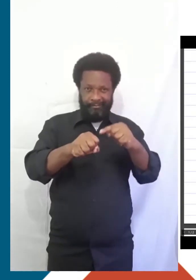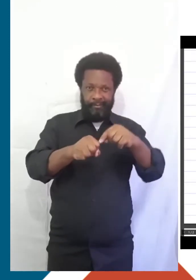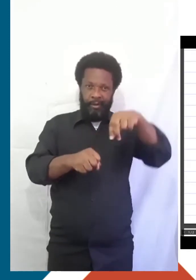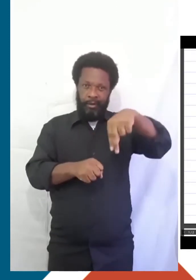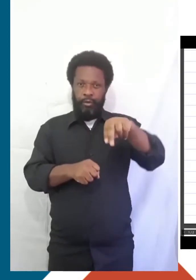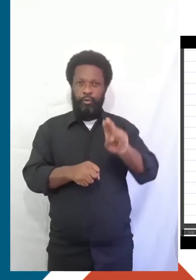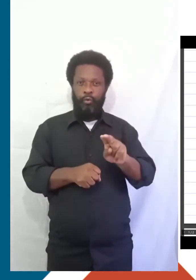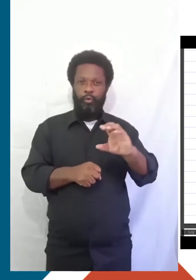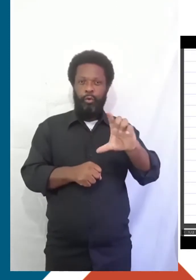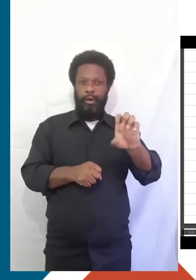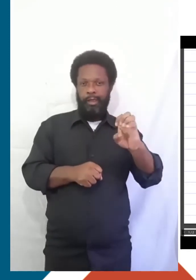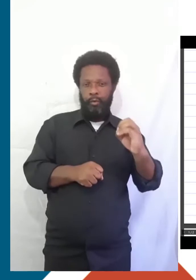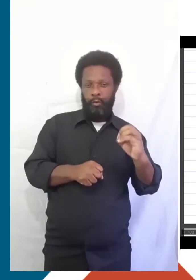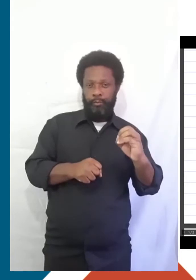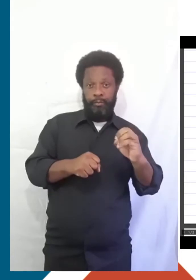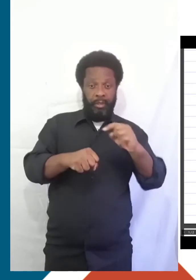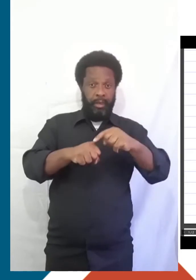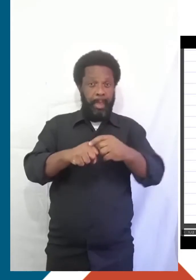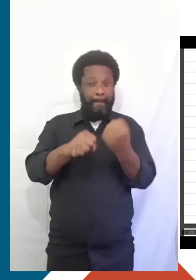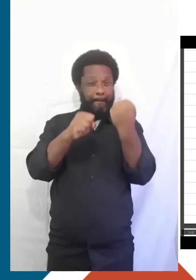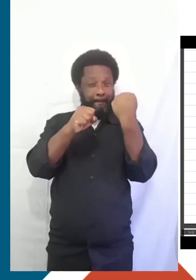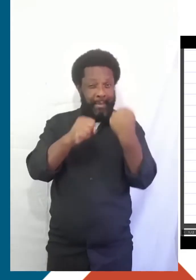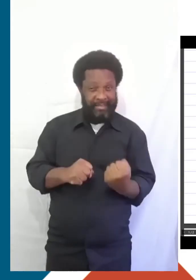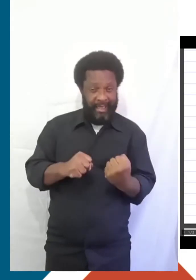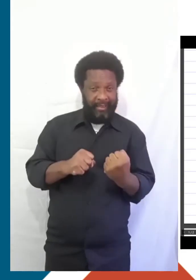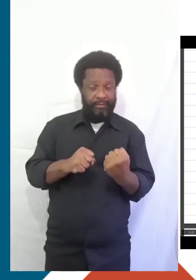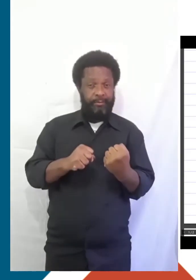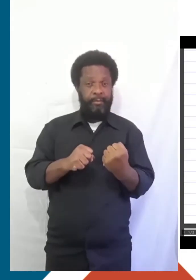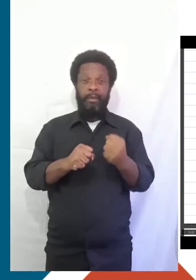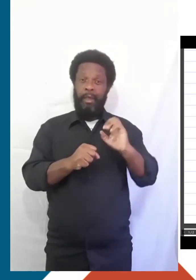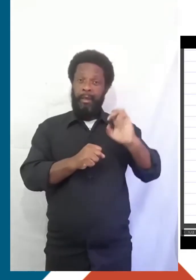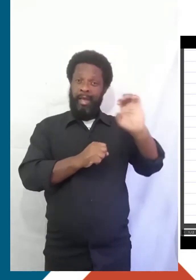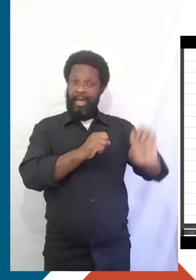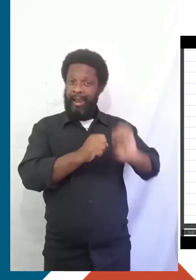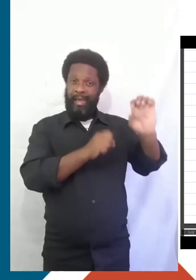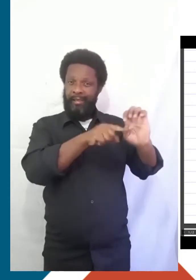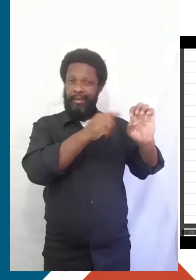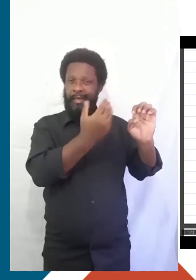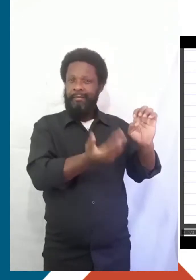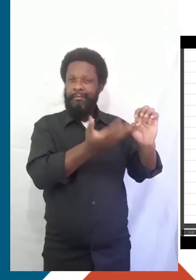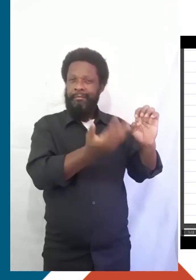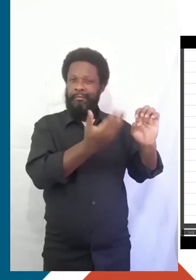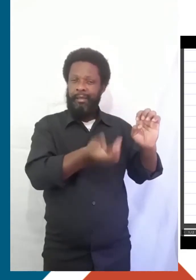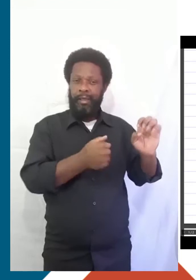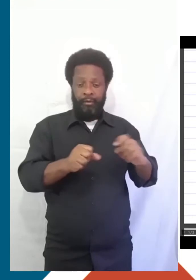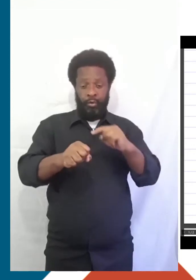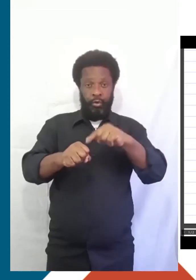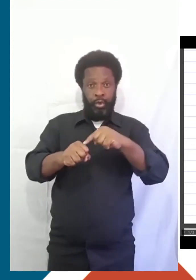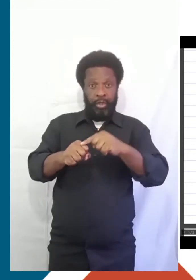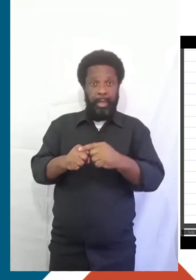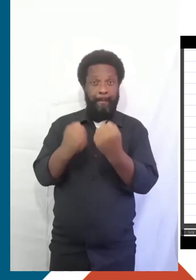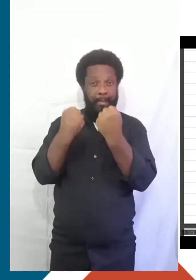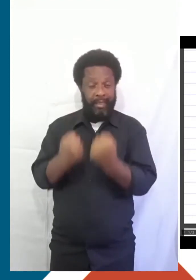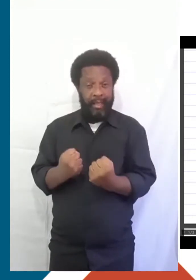Os núcleos dos átomos de cloro eles são mais pesados do que os elétrons. Eles têm mais